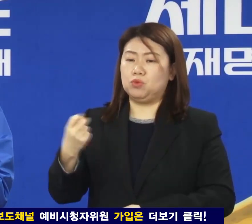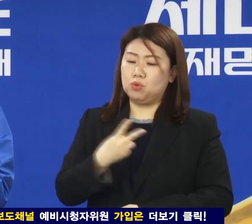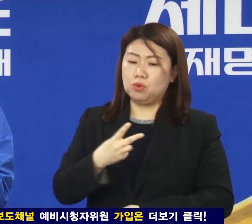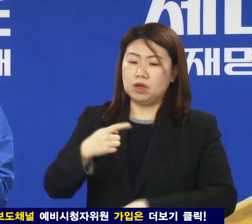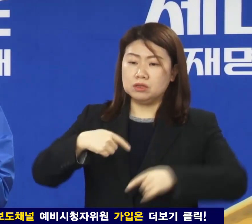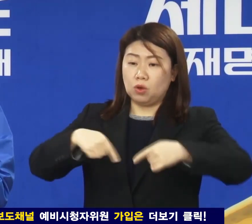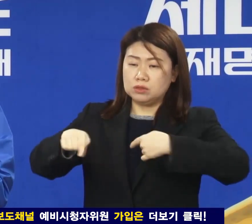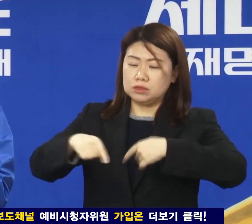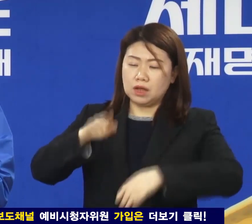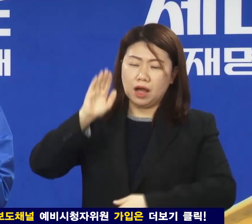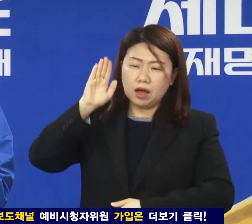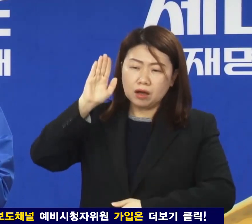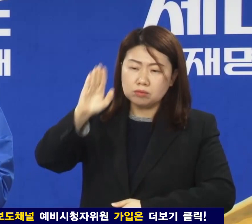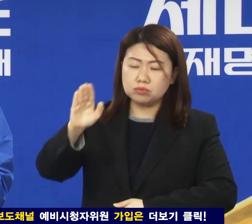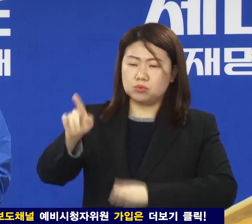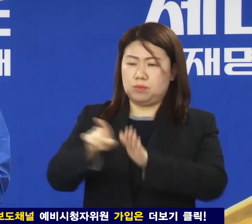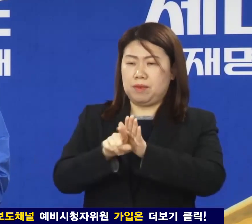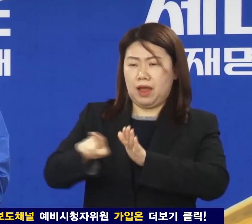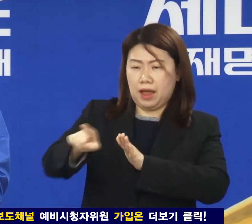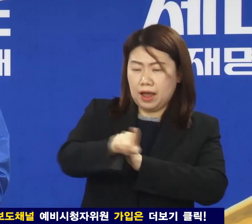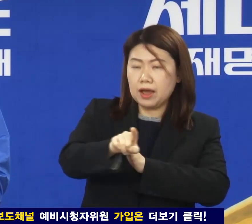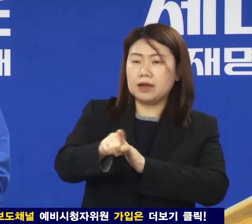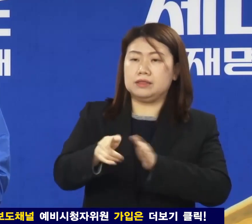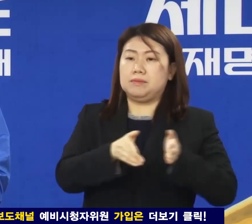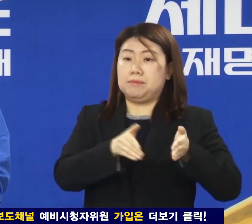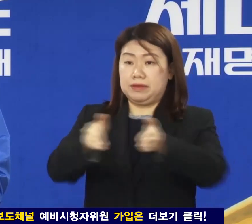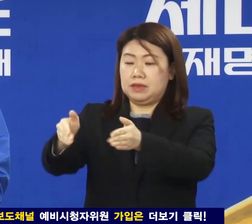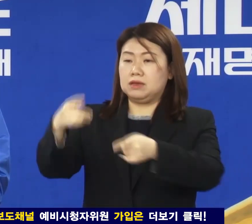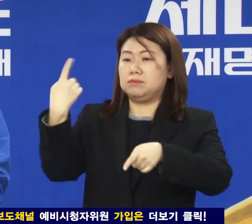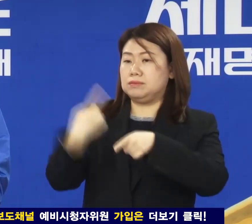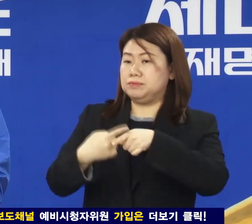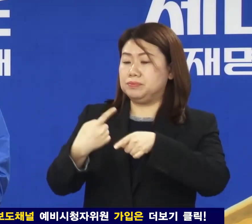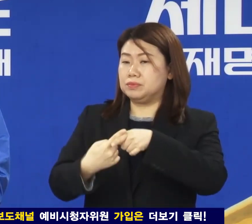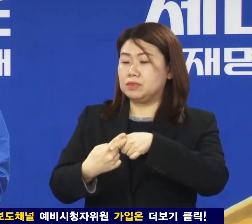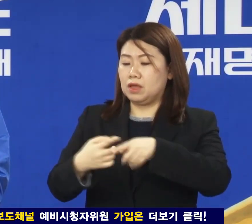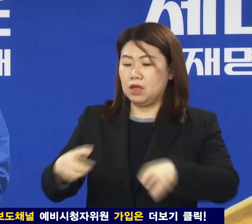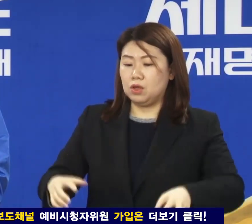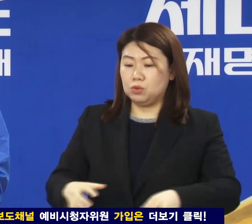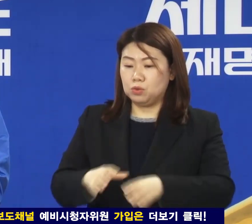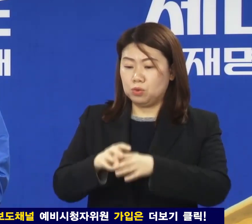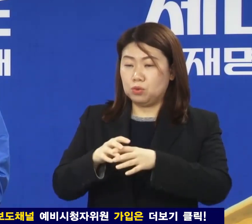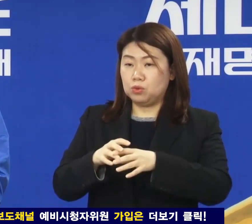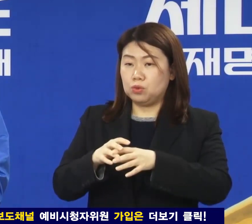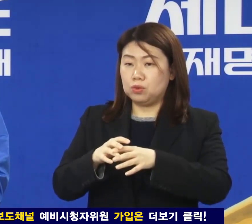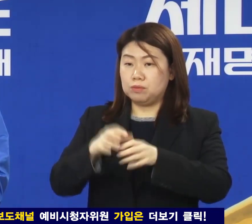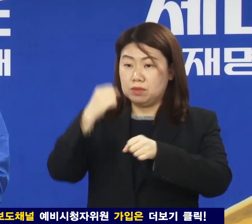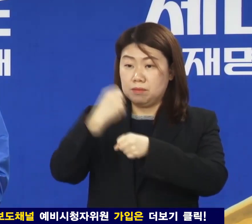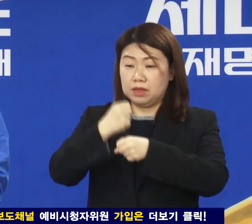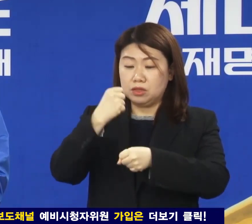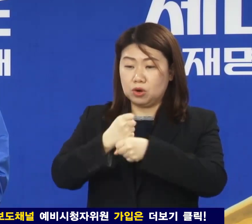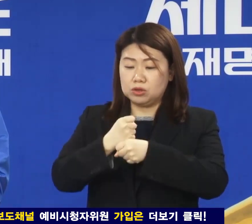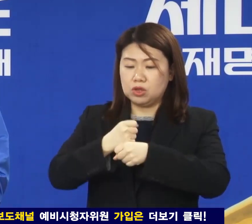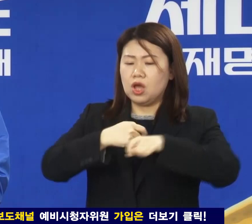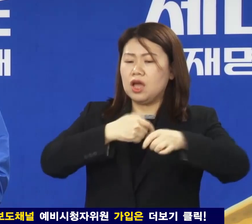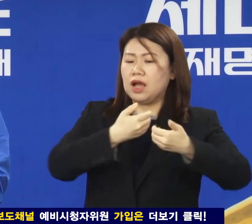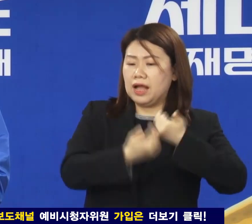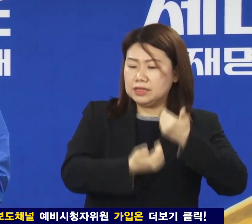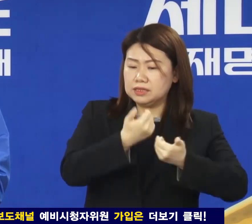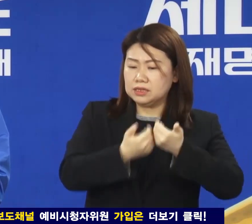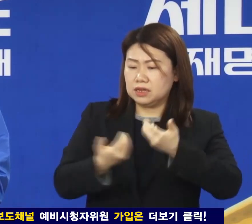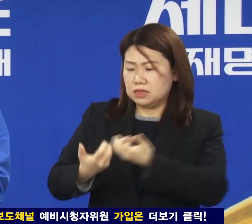반드시 나아가야 할 방향입니다. 통합의 정치로 우리 사회의 갈등과 분열을